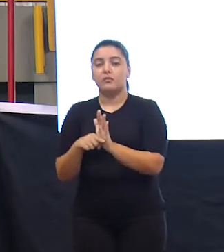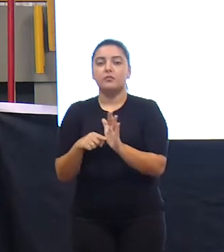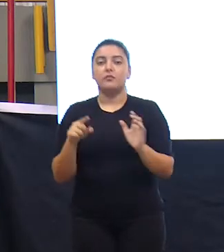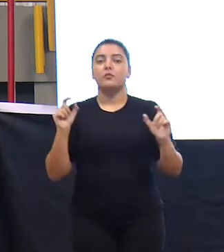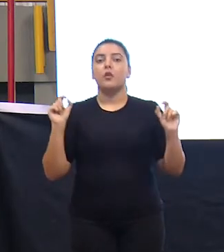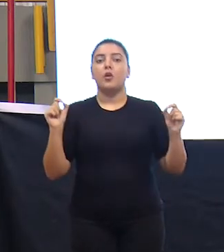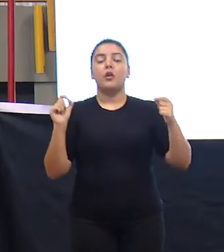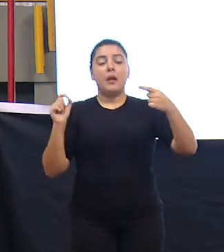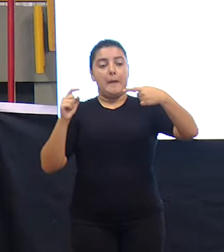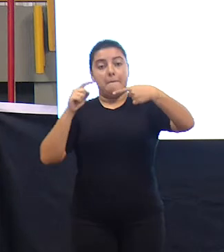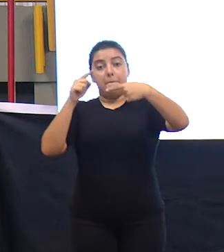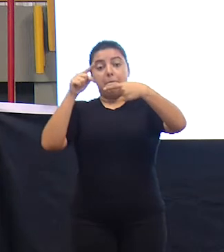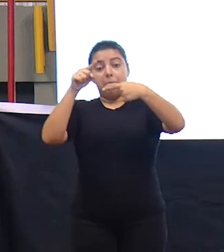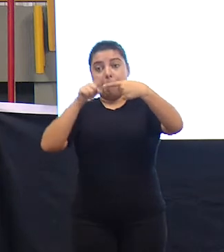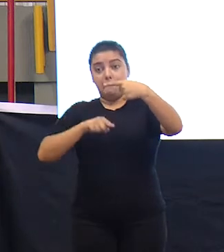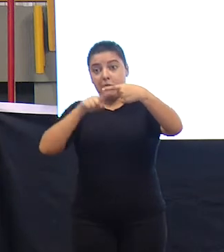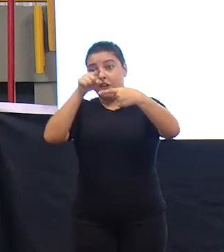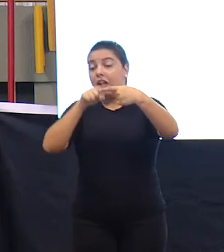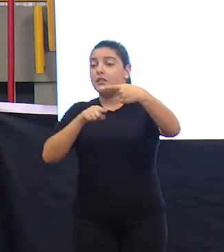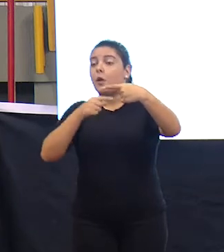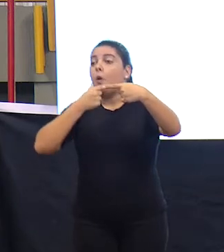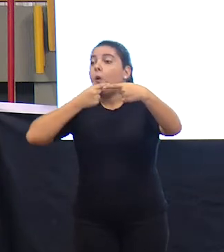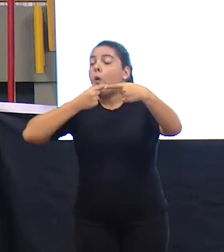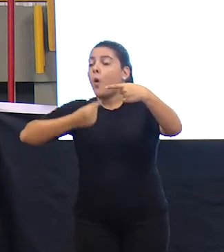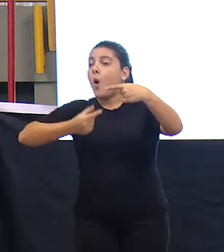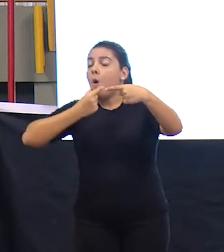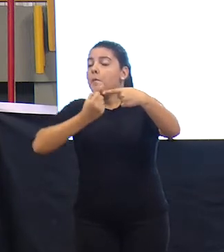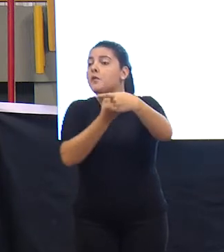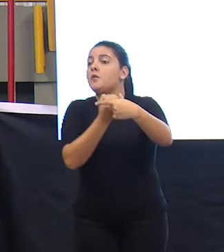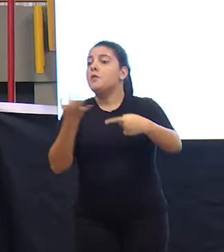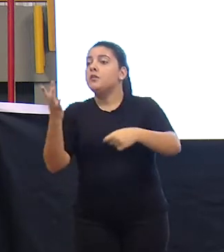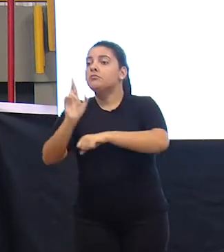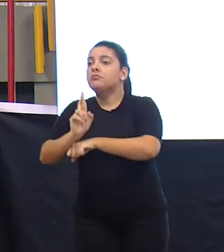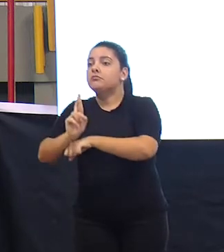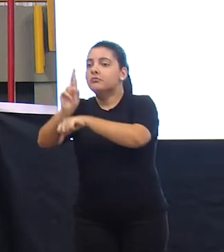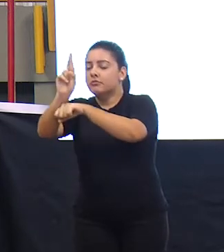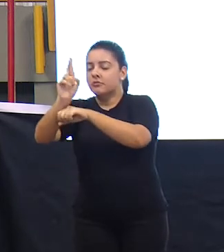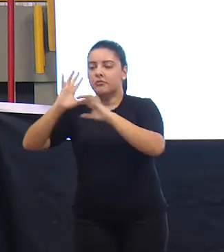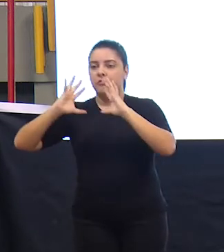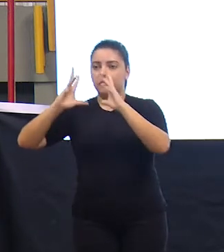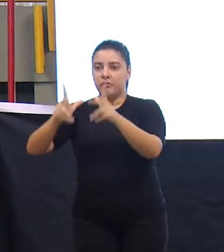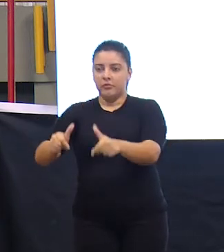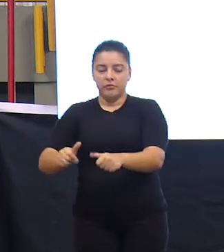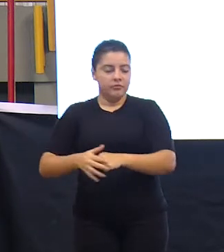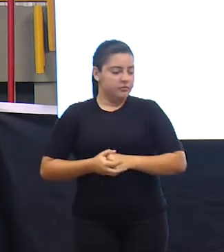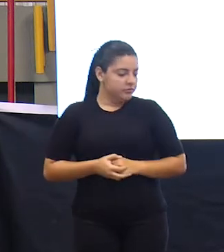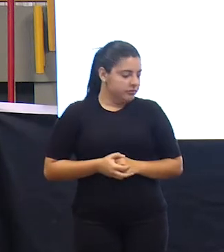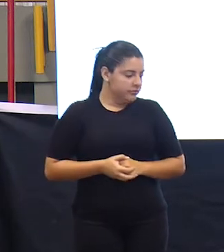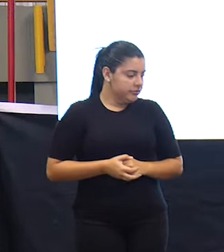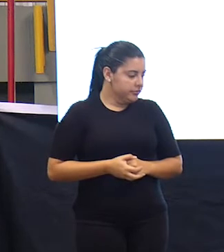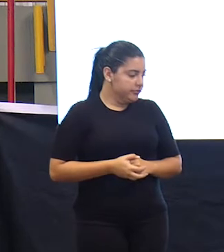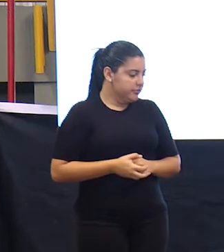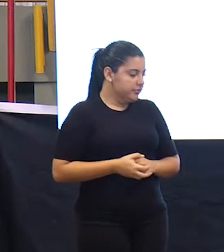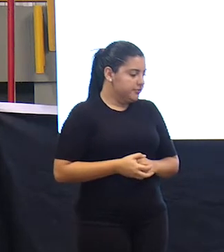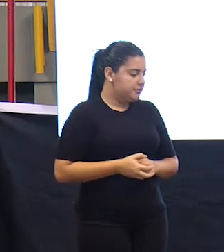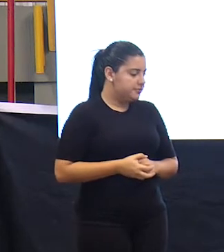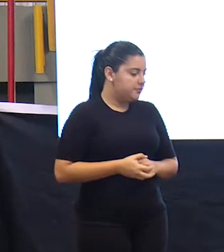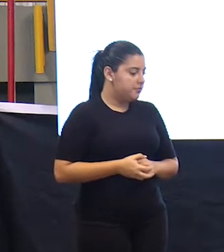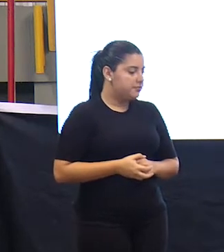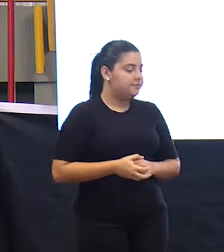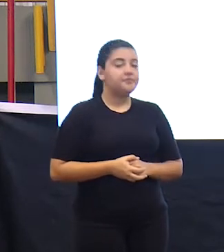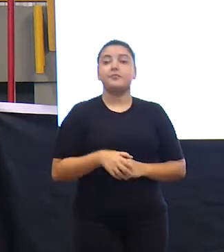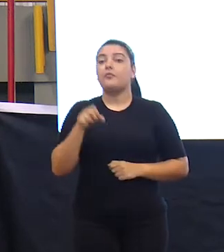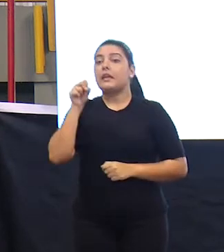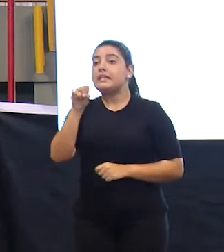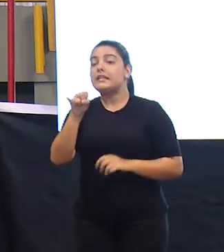que fração os homens representam do total. É a mesma coisa. Toda vez